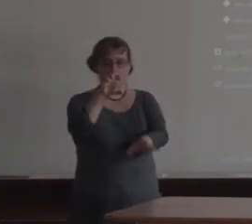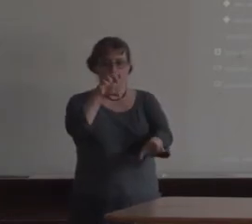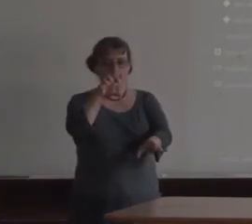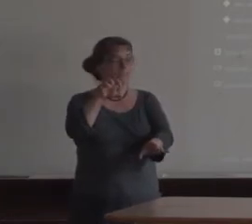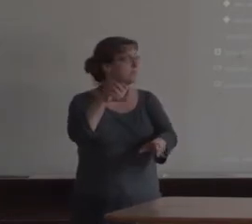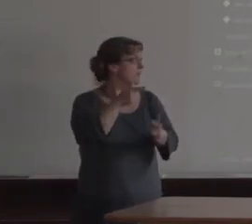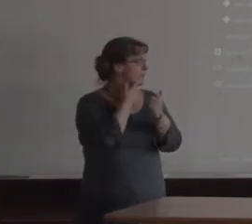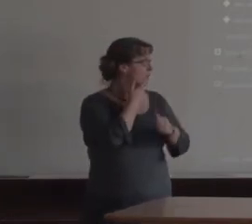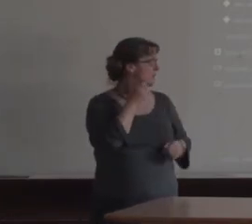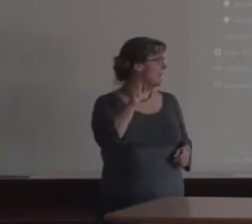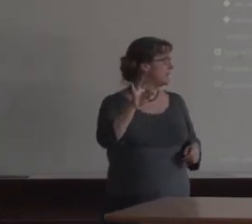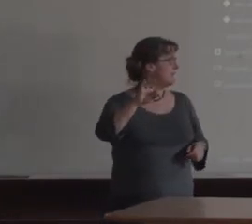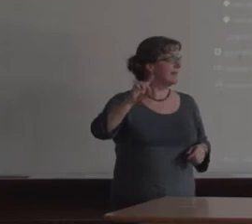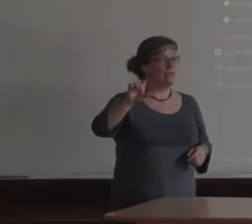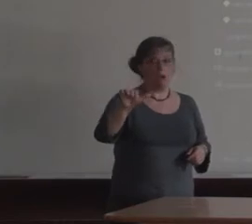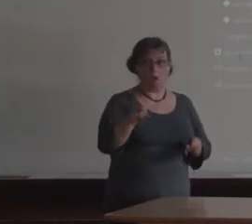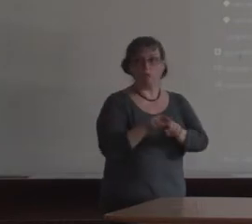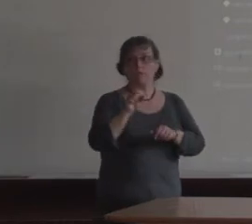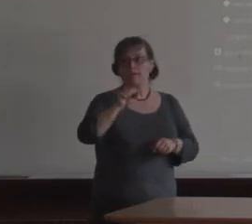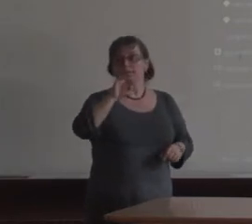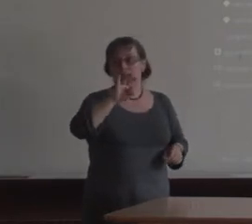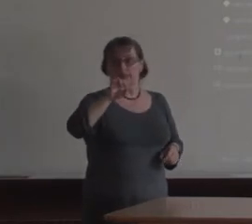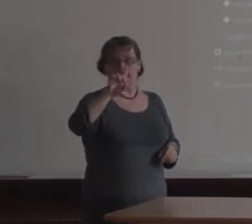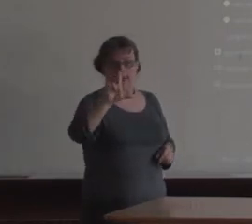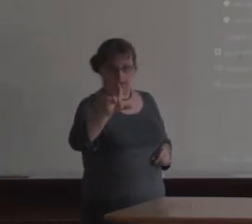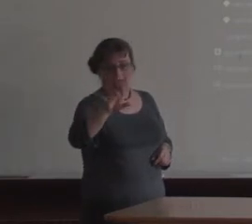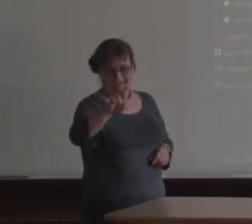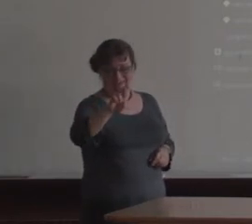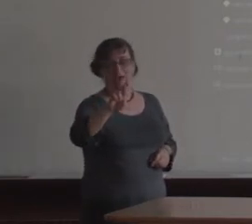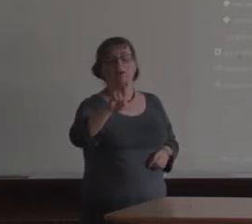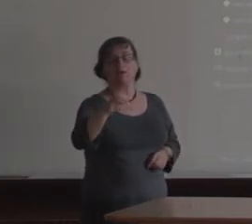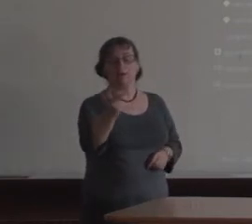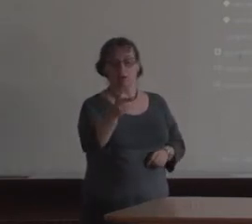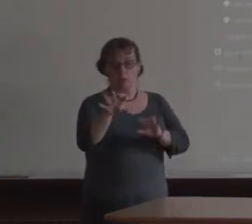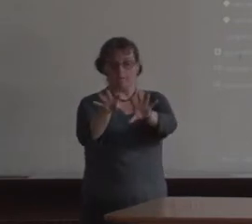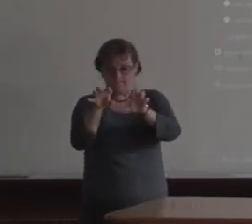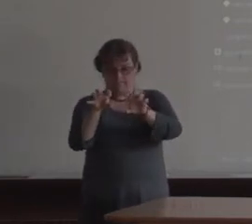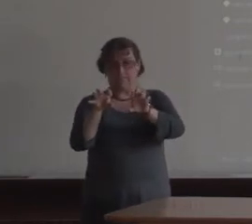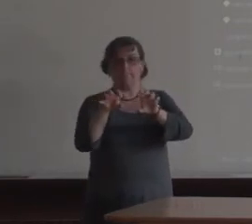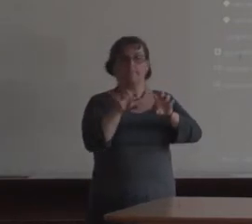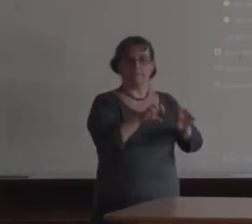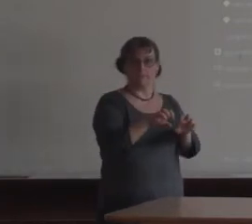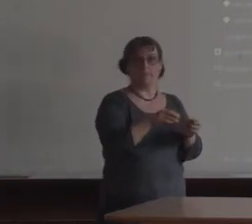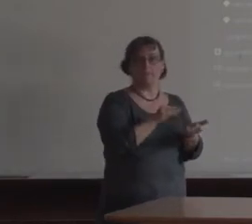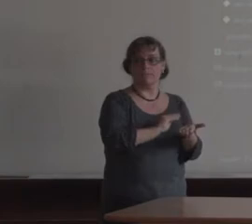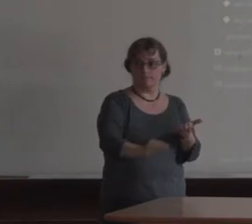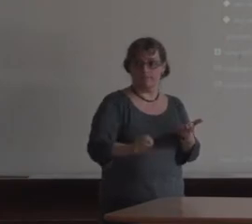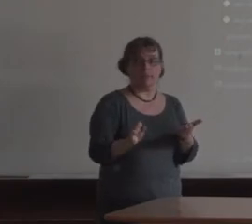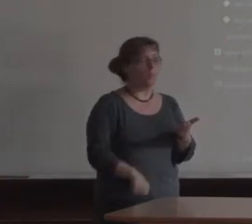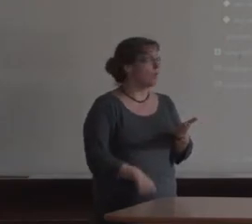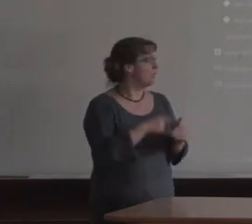STDR et nous permettre après d'inspecter ce qui a été imprimé. Donc si j'appelle ma fonction, je